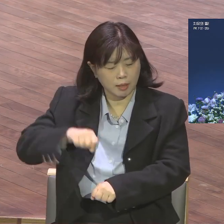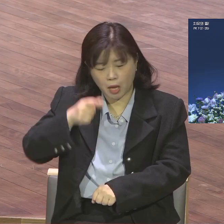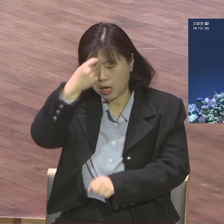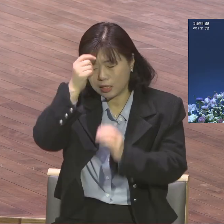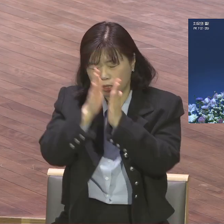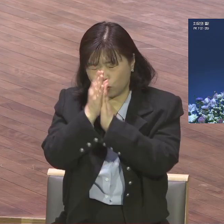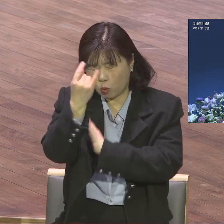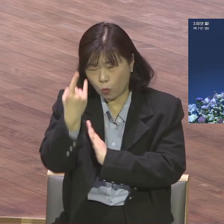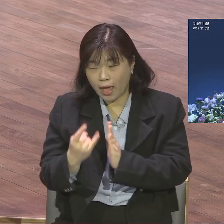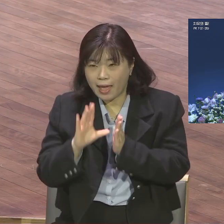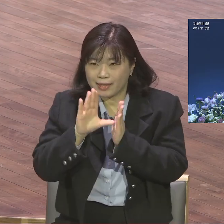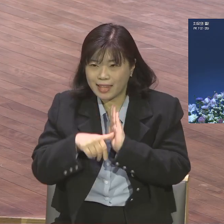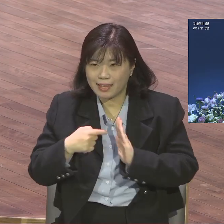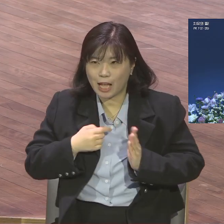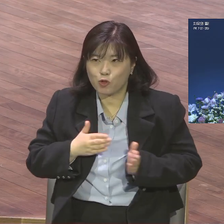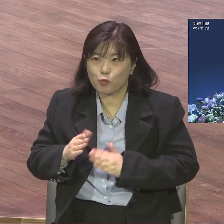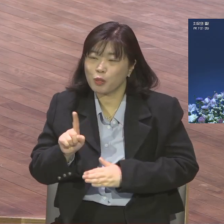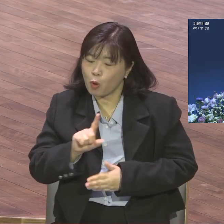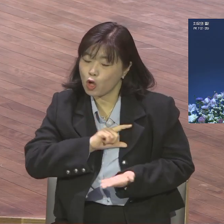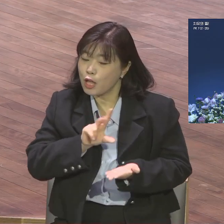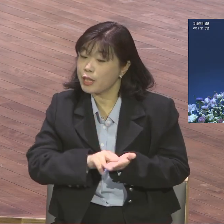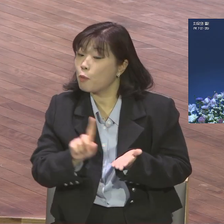그런 메시지를 하려고 준비를 했어요.